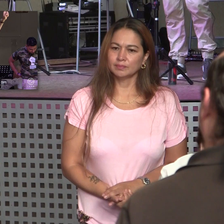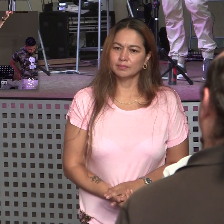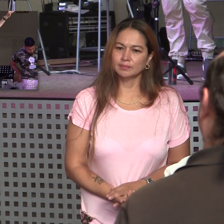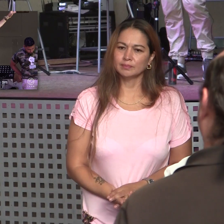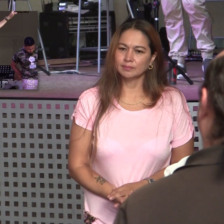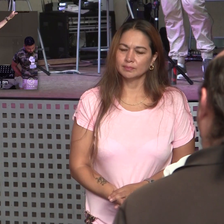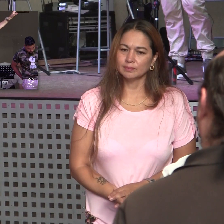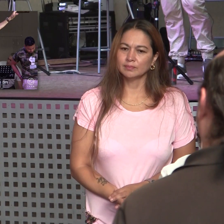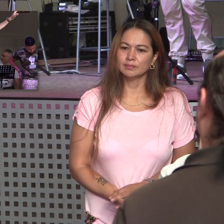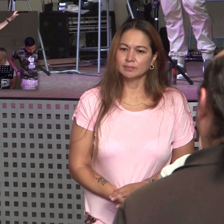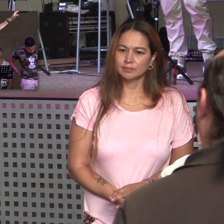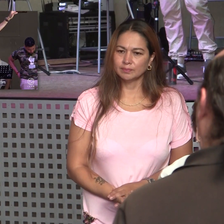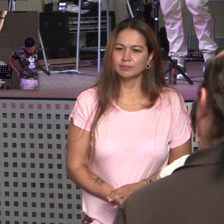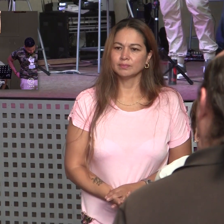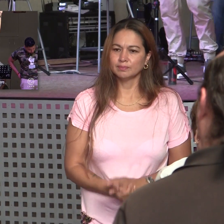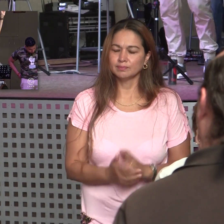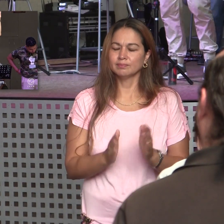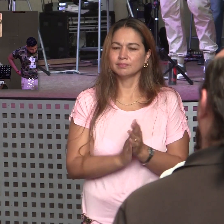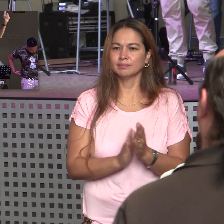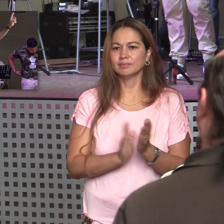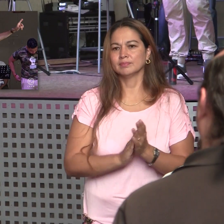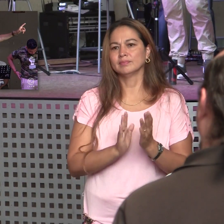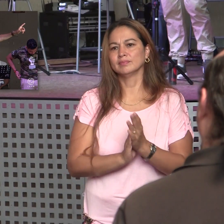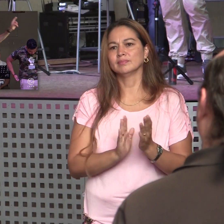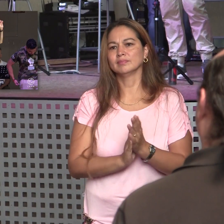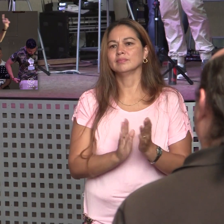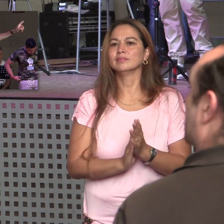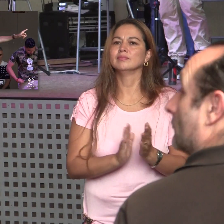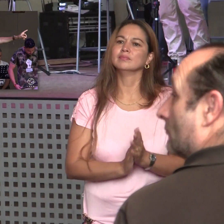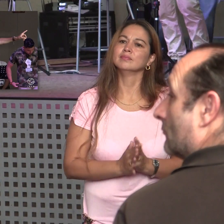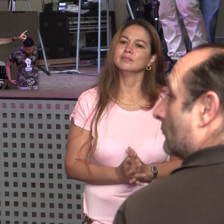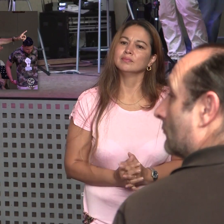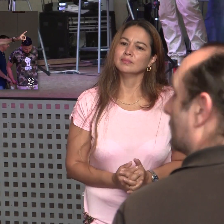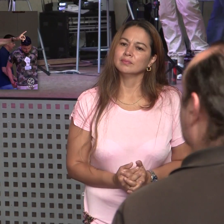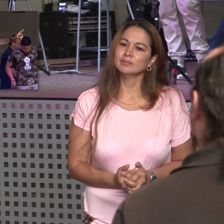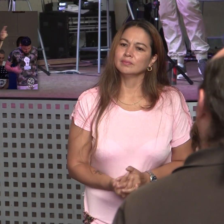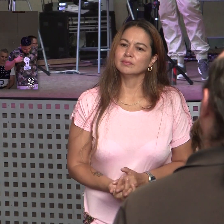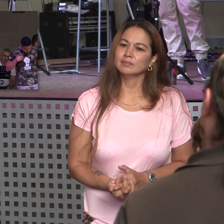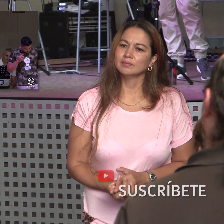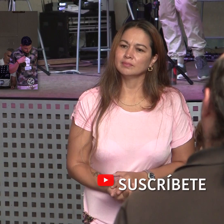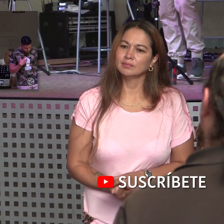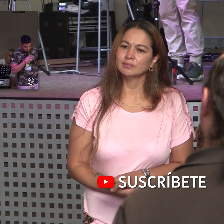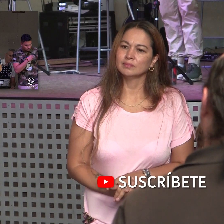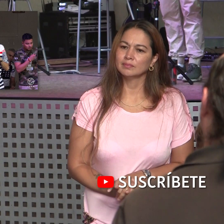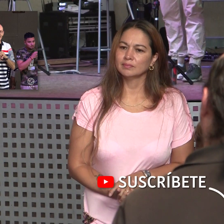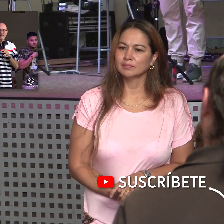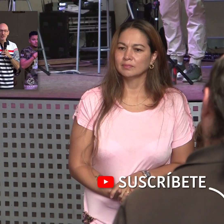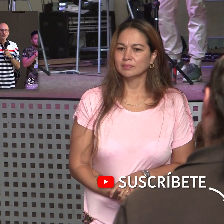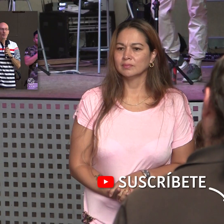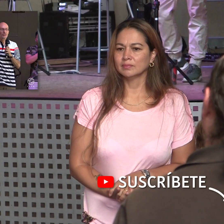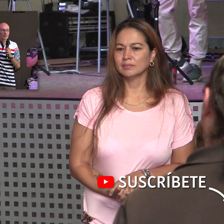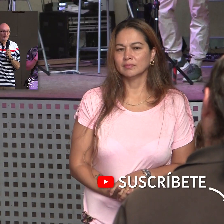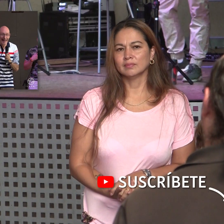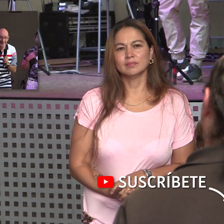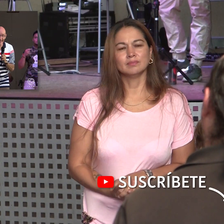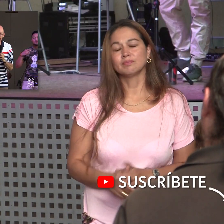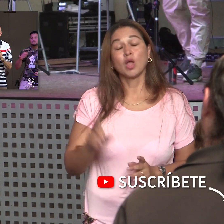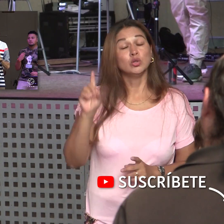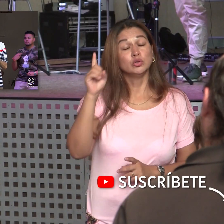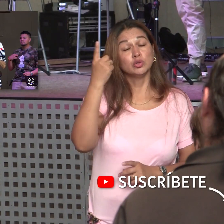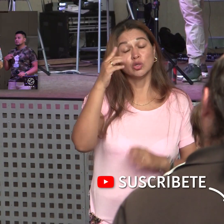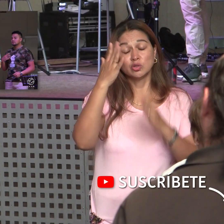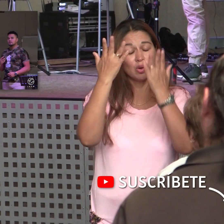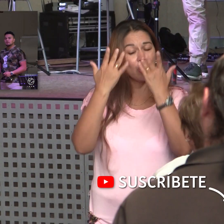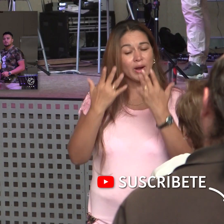fueron perdonados en la cruz del Calvario. Todos nuestros pecados, todos nuestros errores. Pero Él te ataca porque Dios, por su gracia,